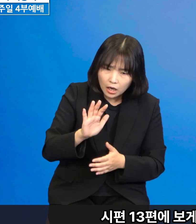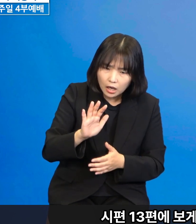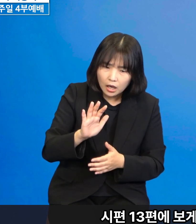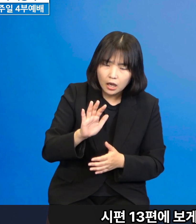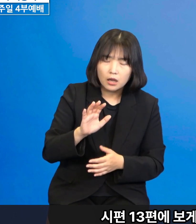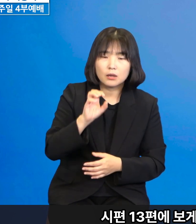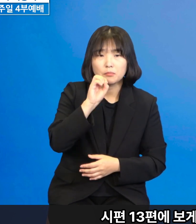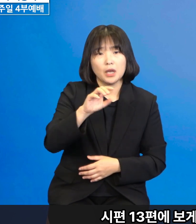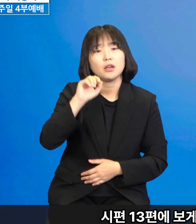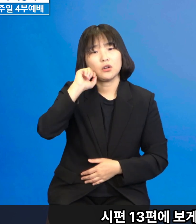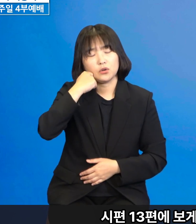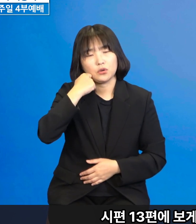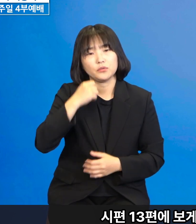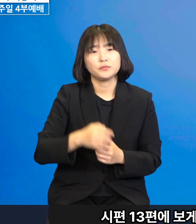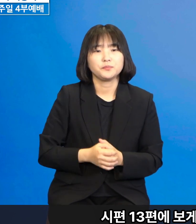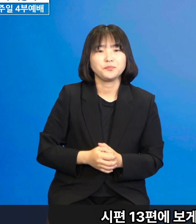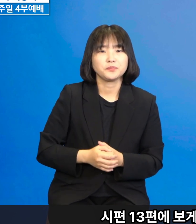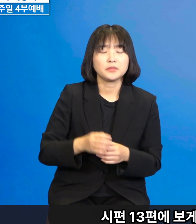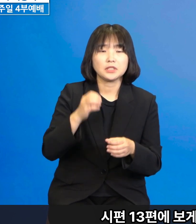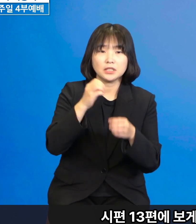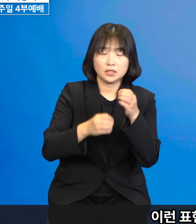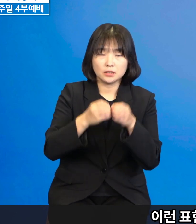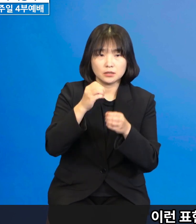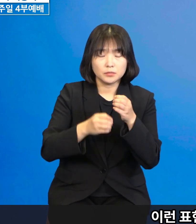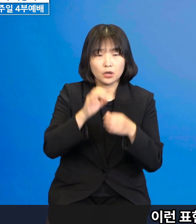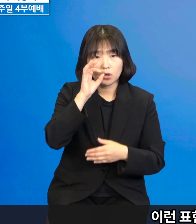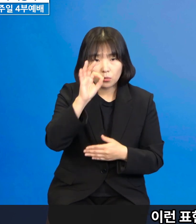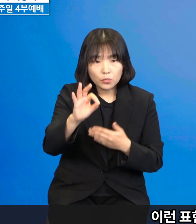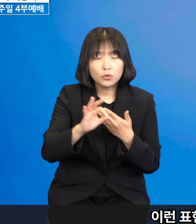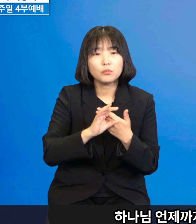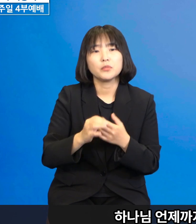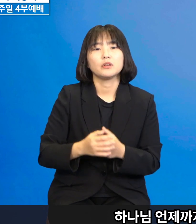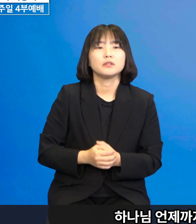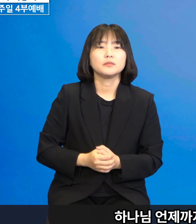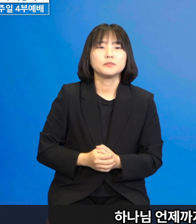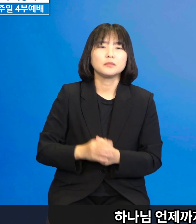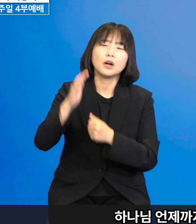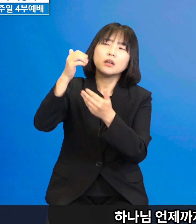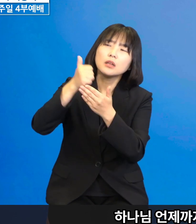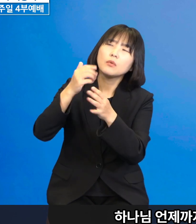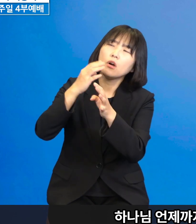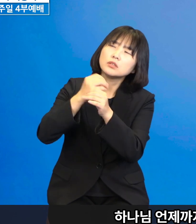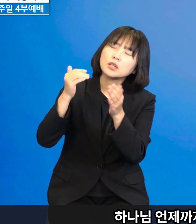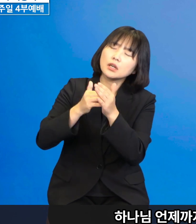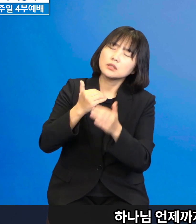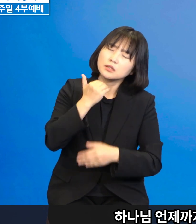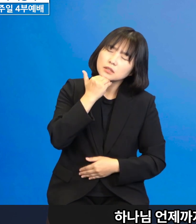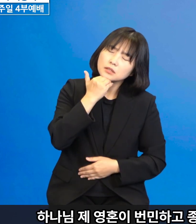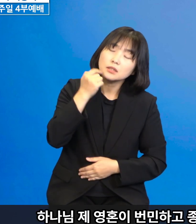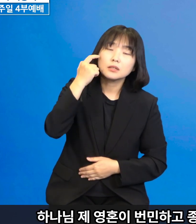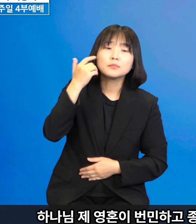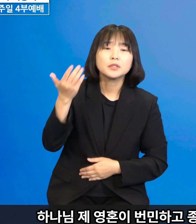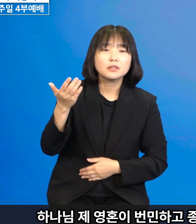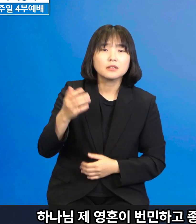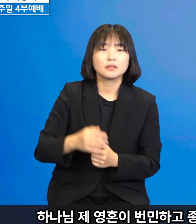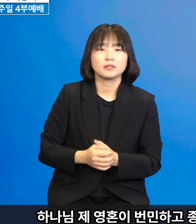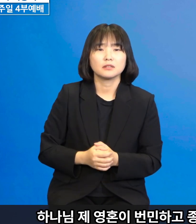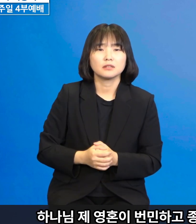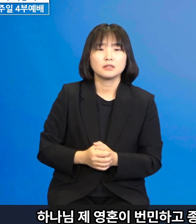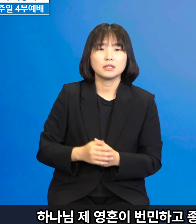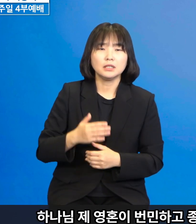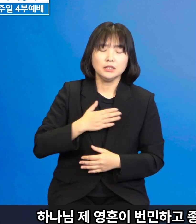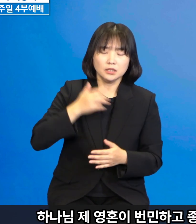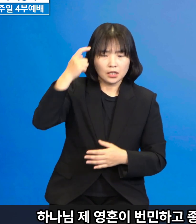13편에 보게 되면 다윗의 시편인데 이런 표현이 나옵니다. 하나님, 언제까지 기다려야 합니까? 하나님,